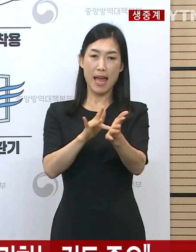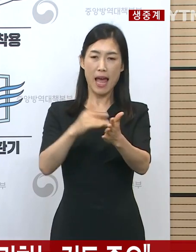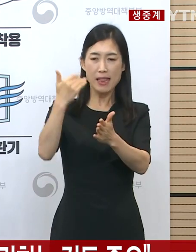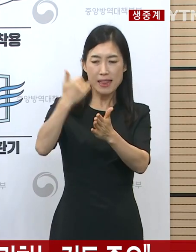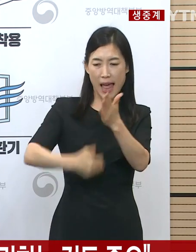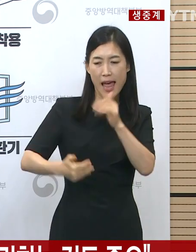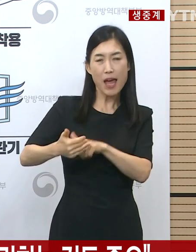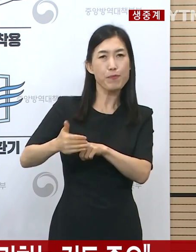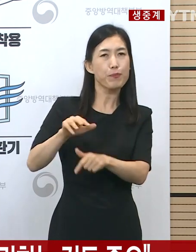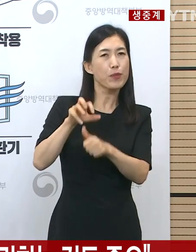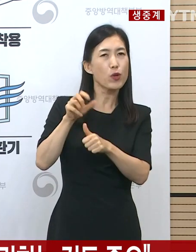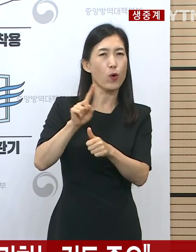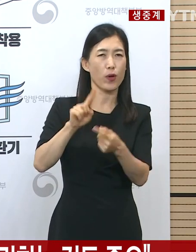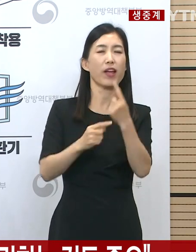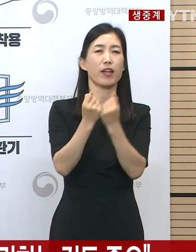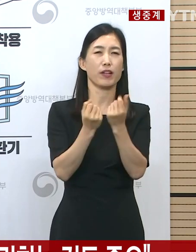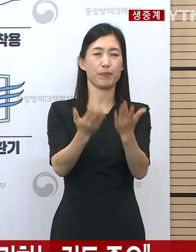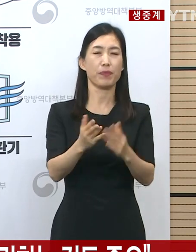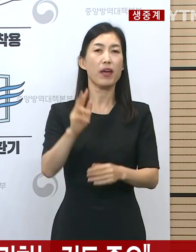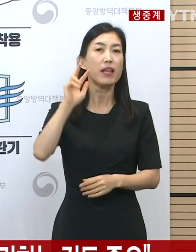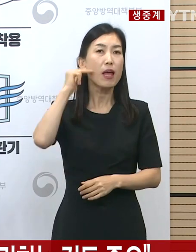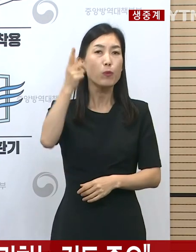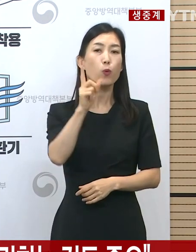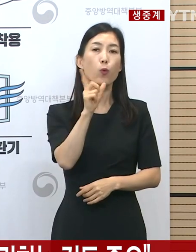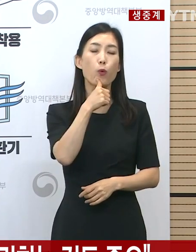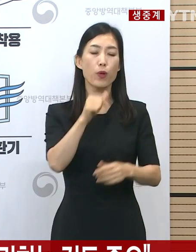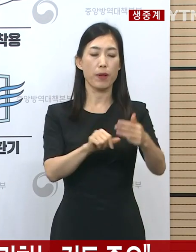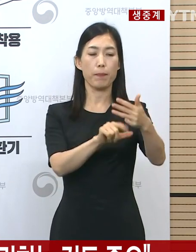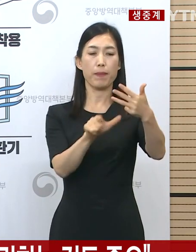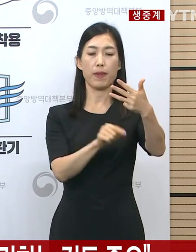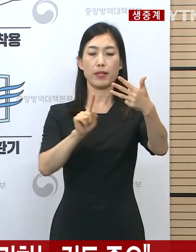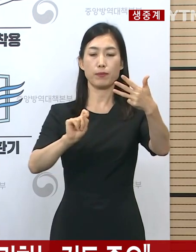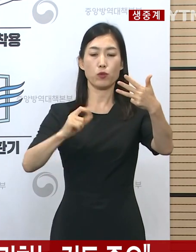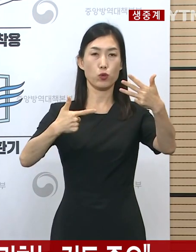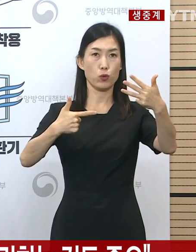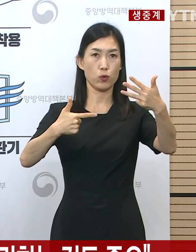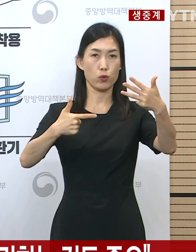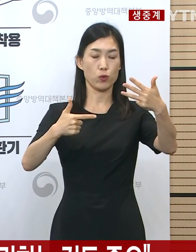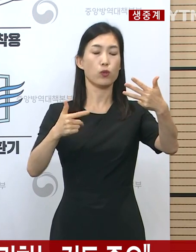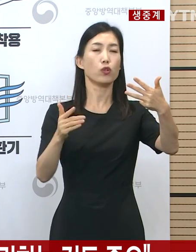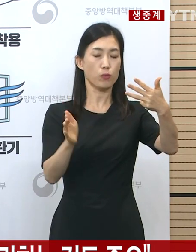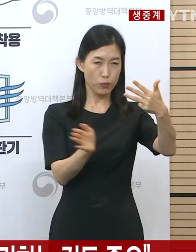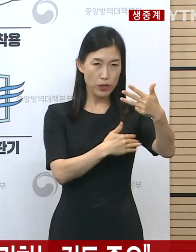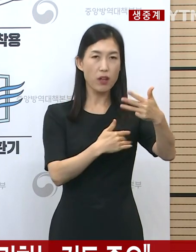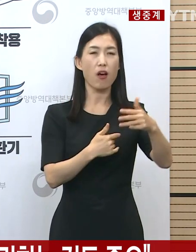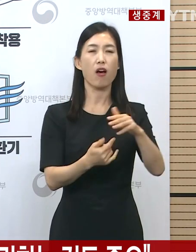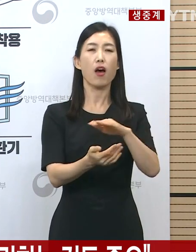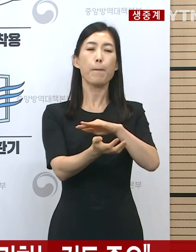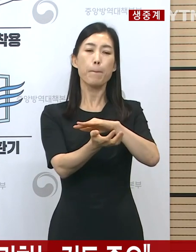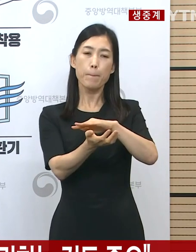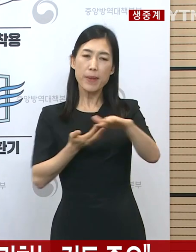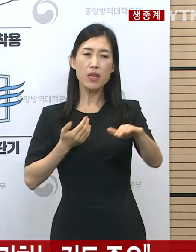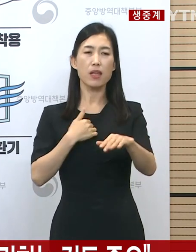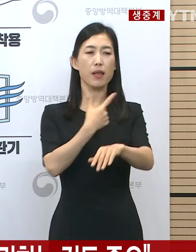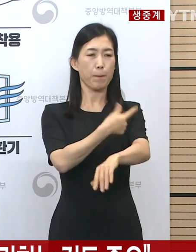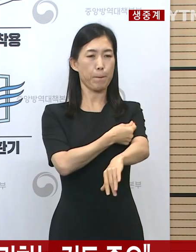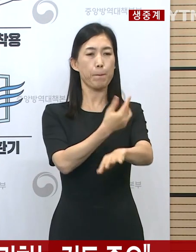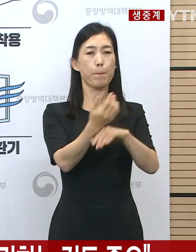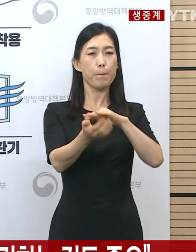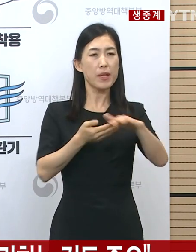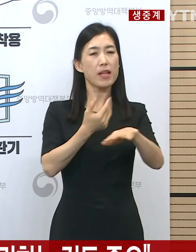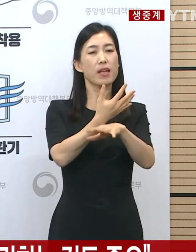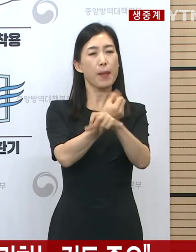드리겠습니다. 다음 주 월요일 8월 16일부터는 사전 예약을 이미 완료하시는